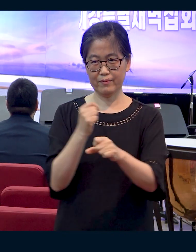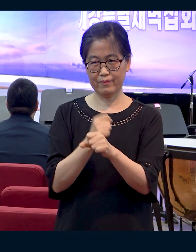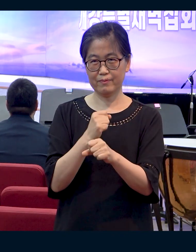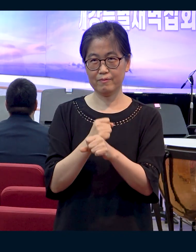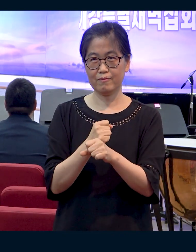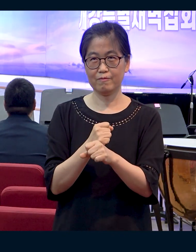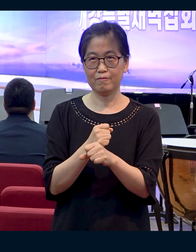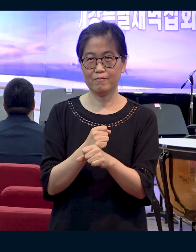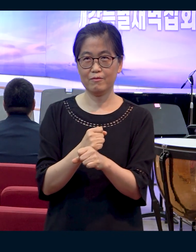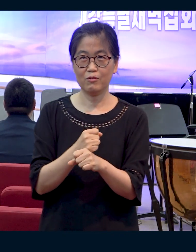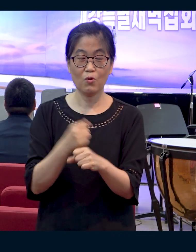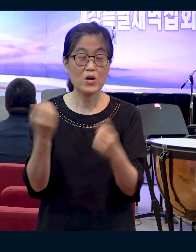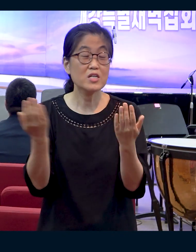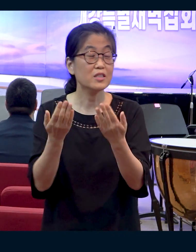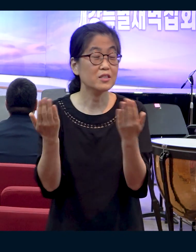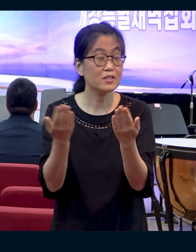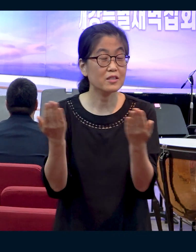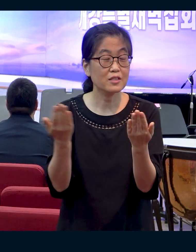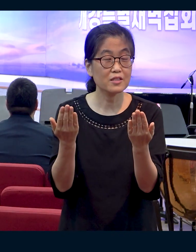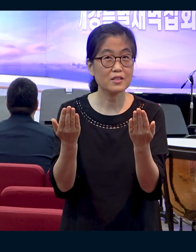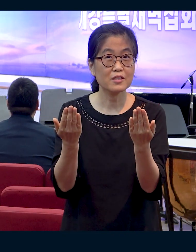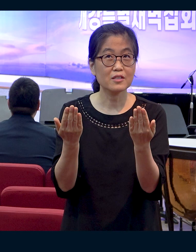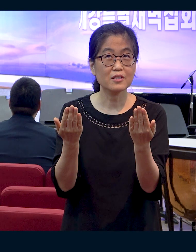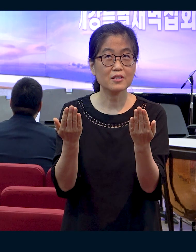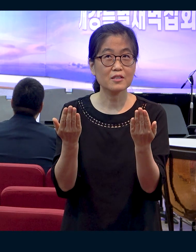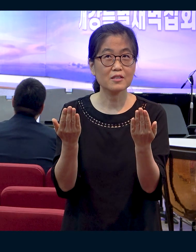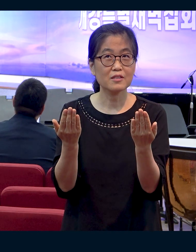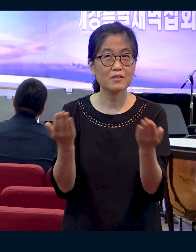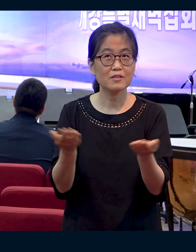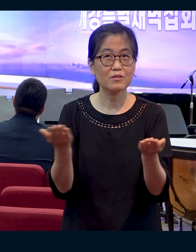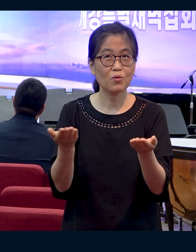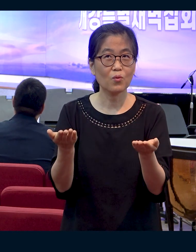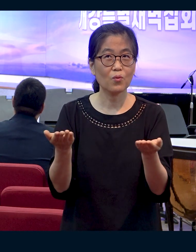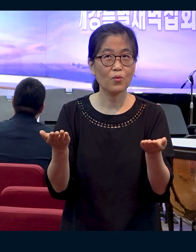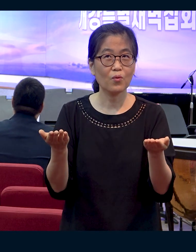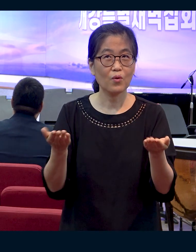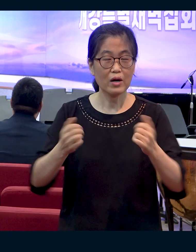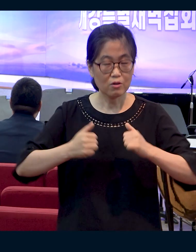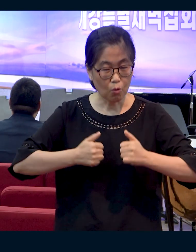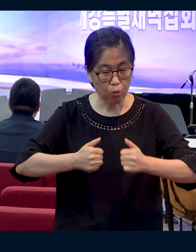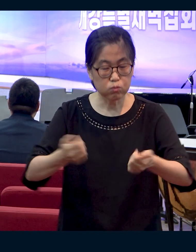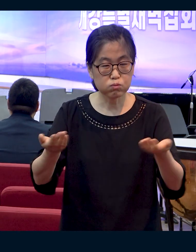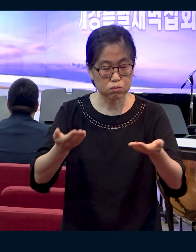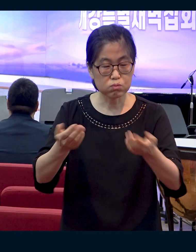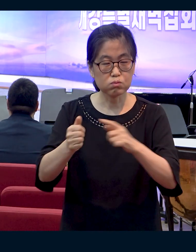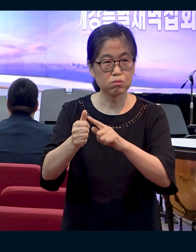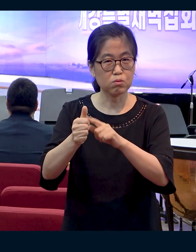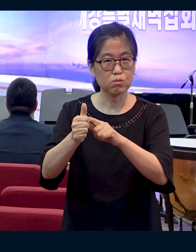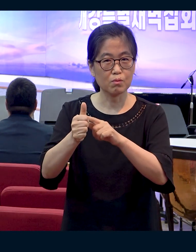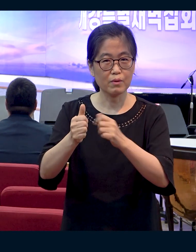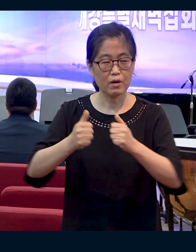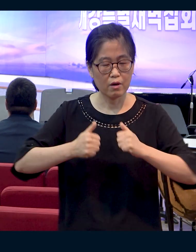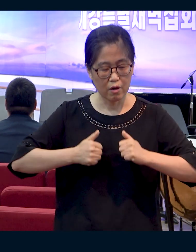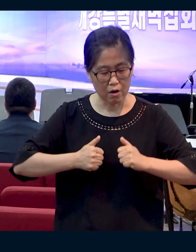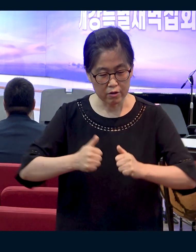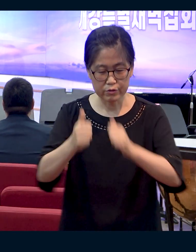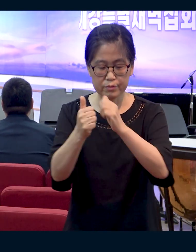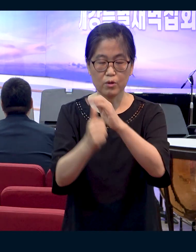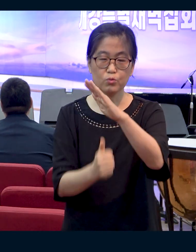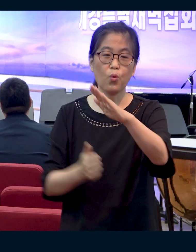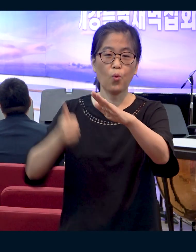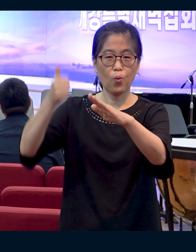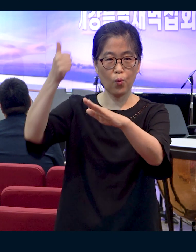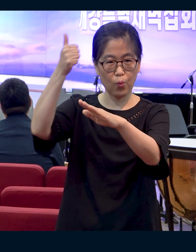하시고, 그 다음에 일도, 또 이민생활에서 일도 열심히 해가지고 정말 비교적 성공적으로